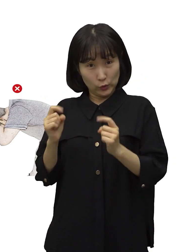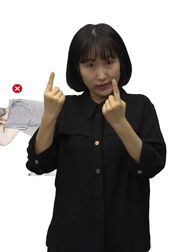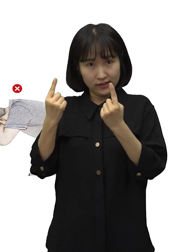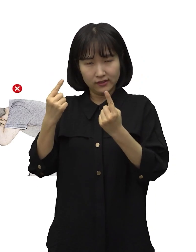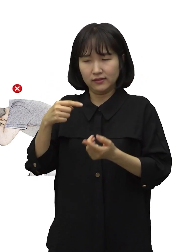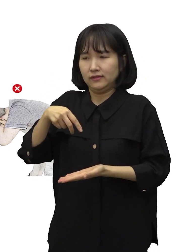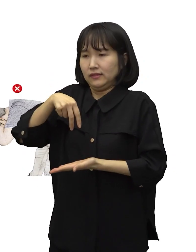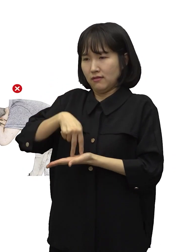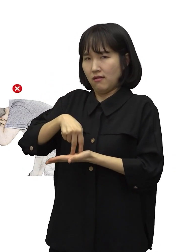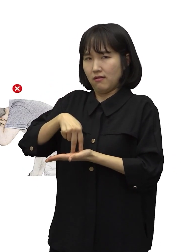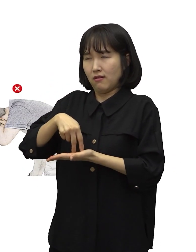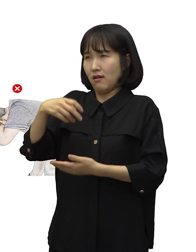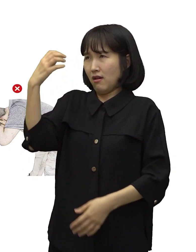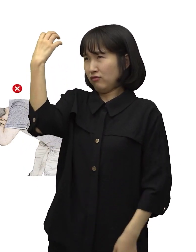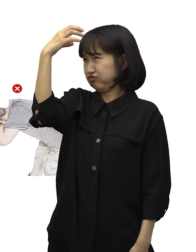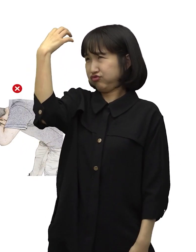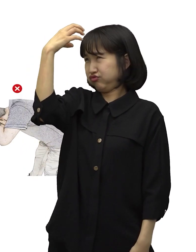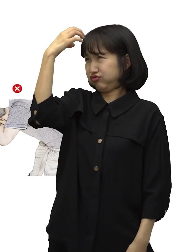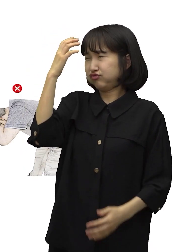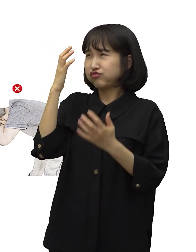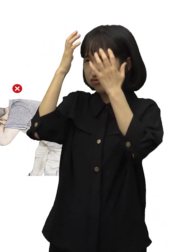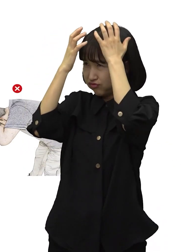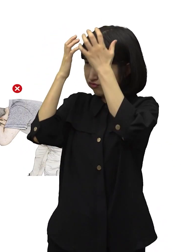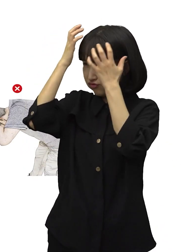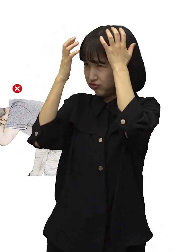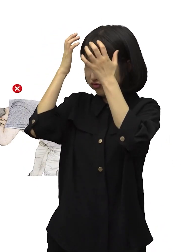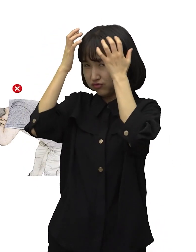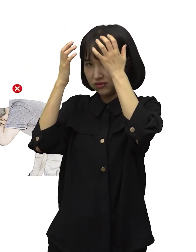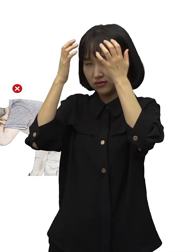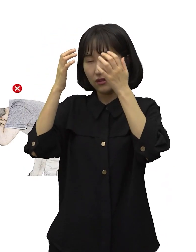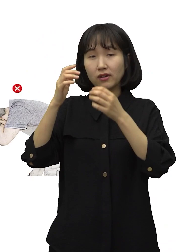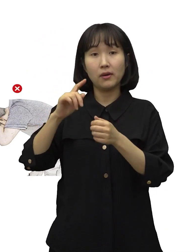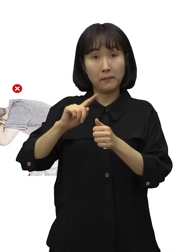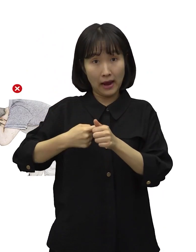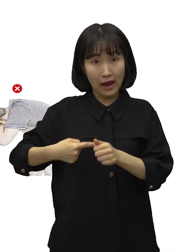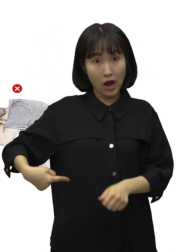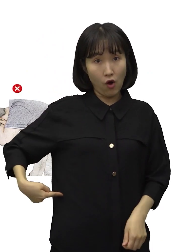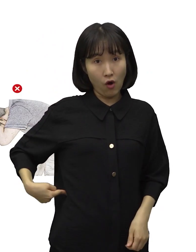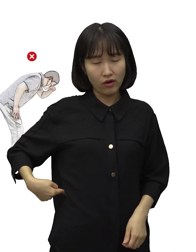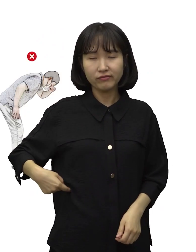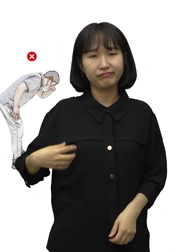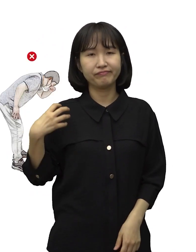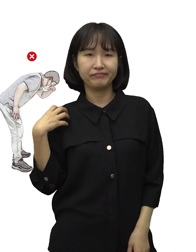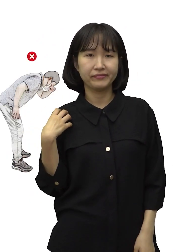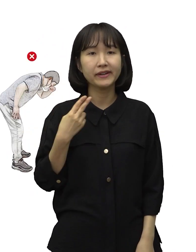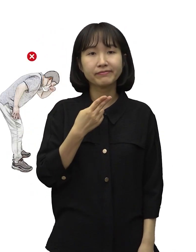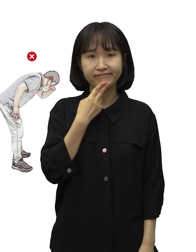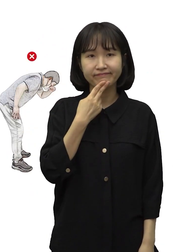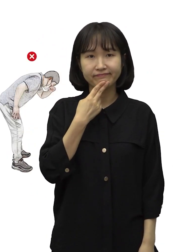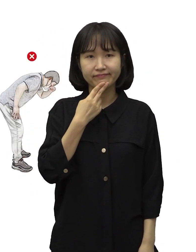선 자세로 머리를 감는 것이 허리의 부담을 줄일 수 있습니다.